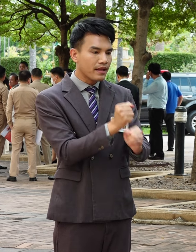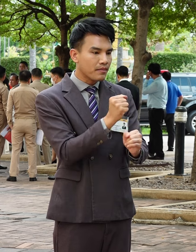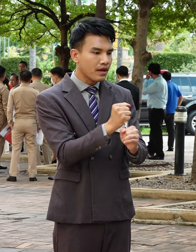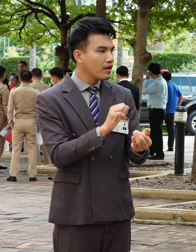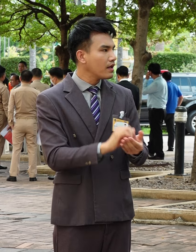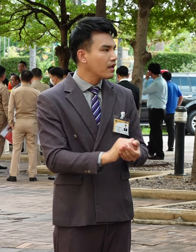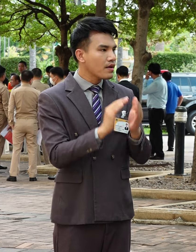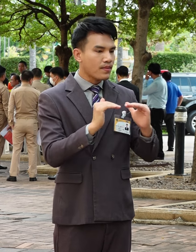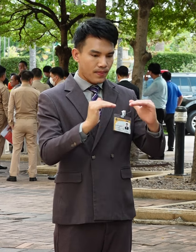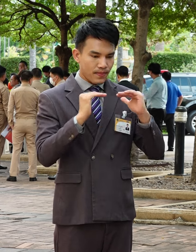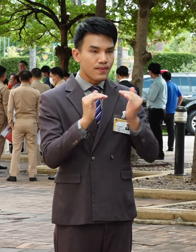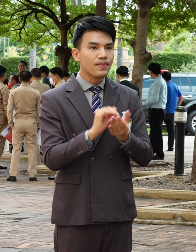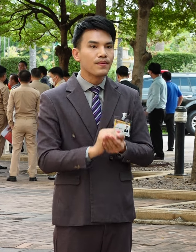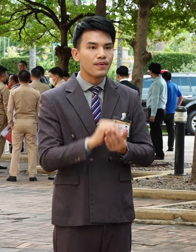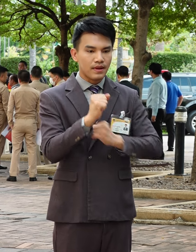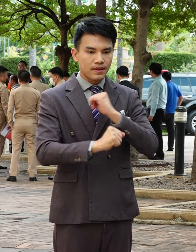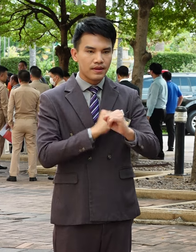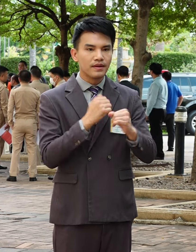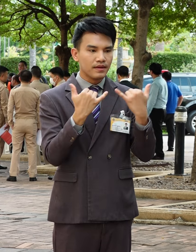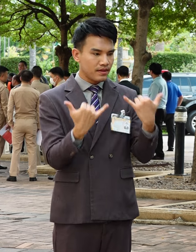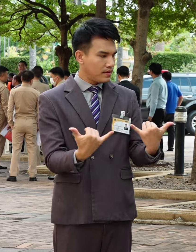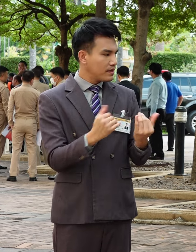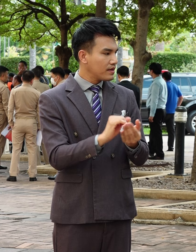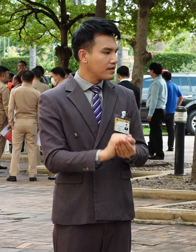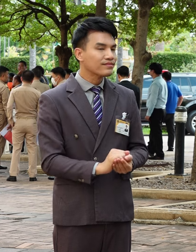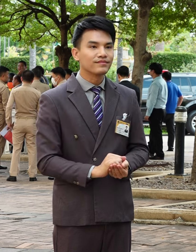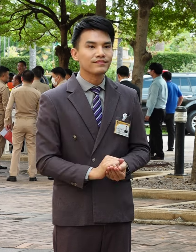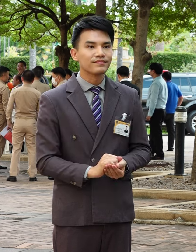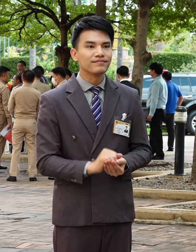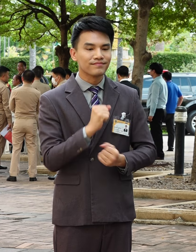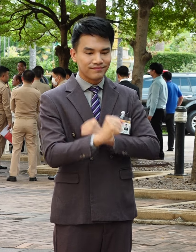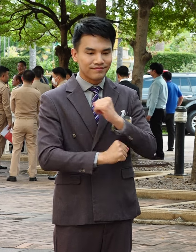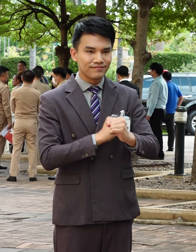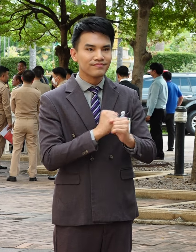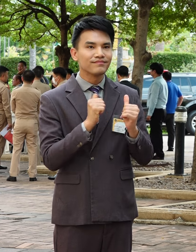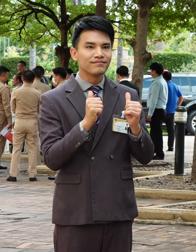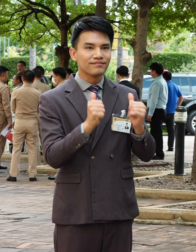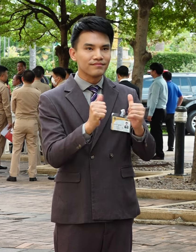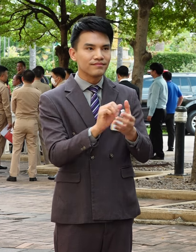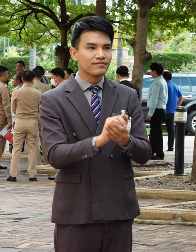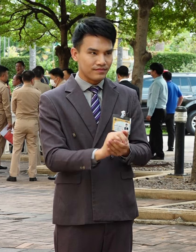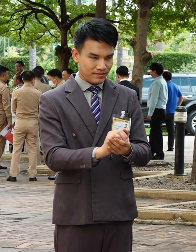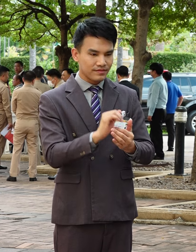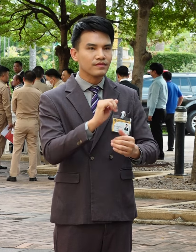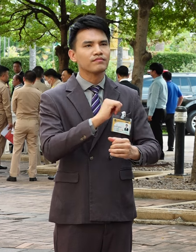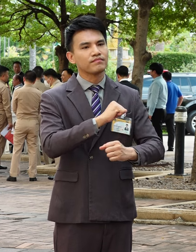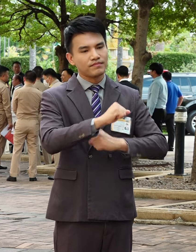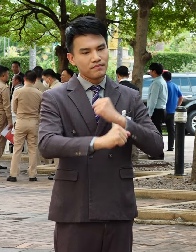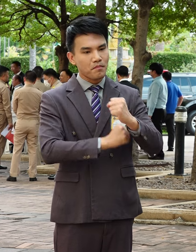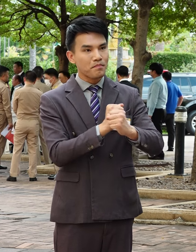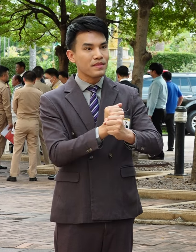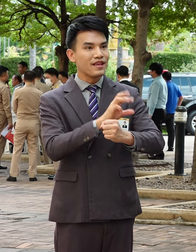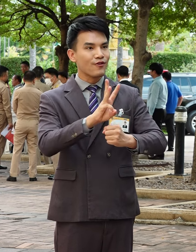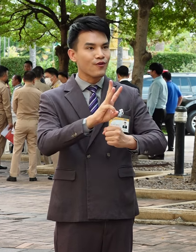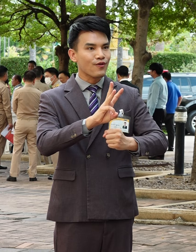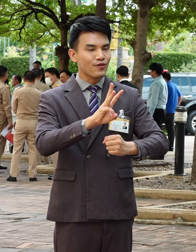ประเด็นต่อมานะครับในปีนี้นะครับถือว่าเป็นปีมหามงคลนะครับเฉลิมพระชนมพรรษา6รอบนะครับของพระบา